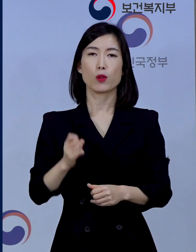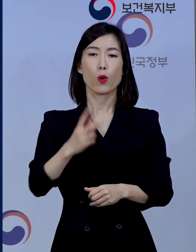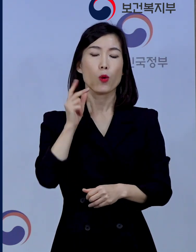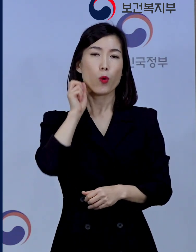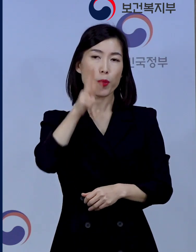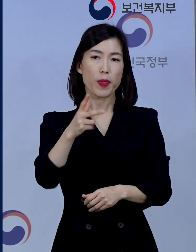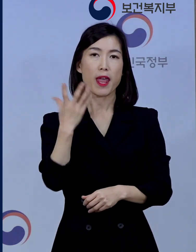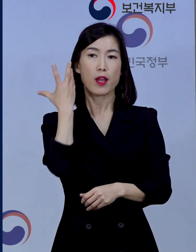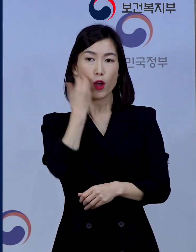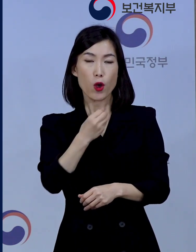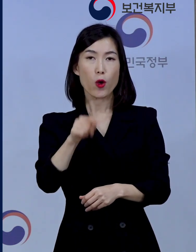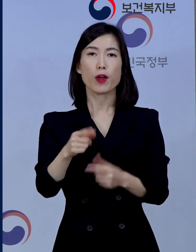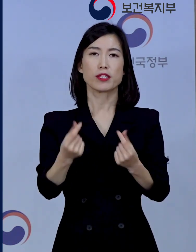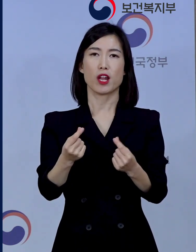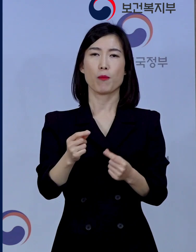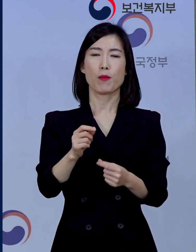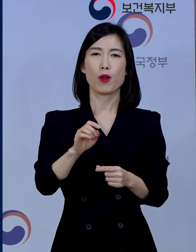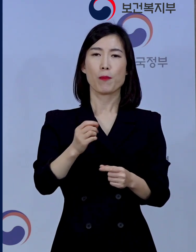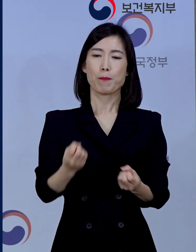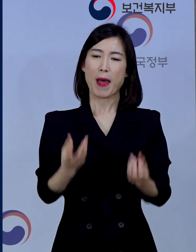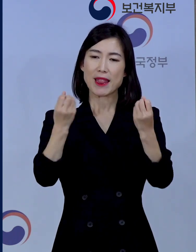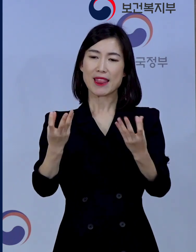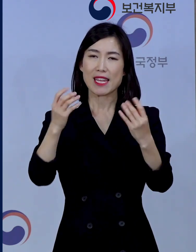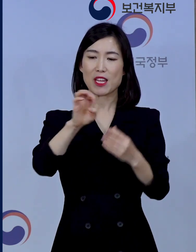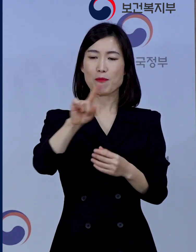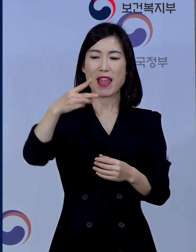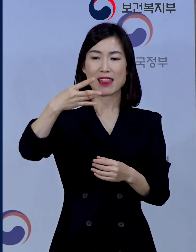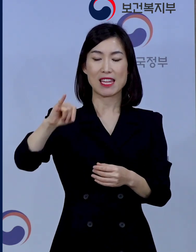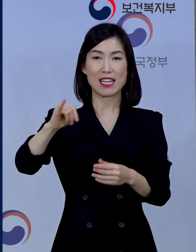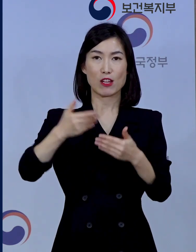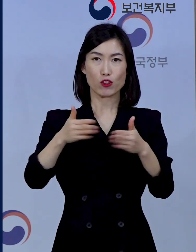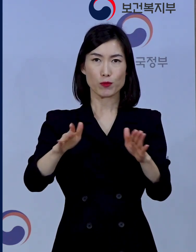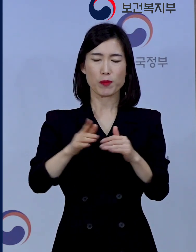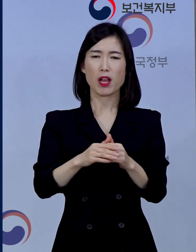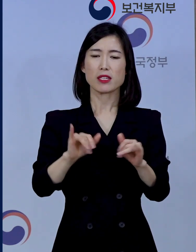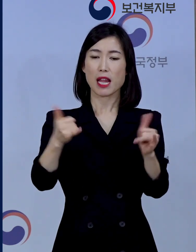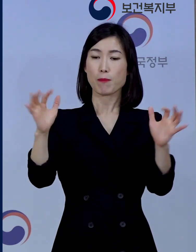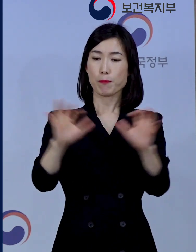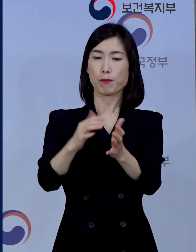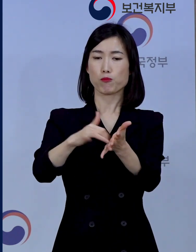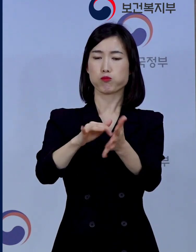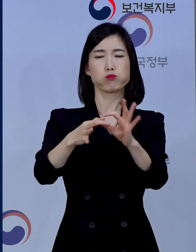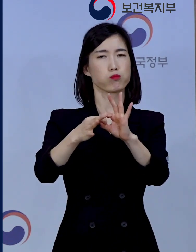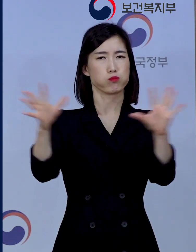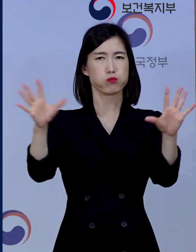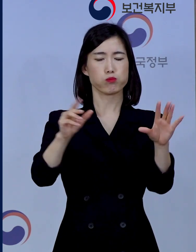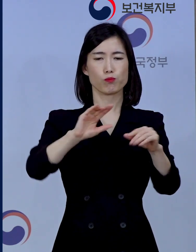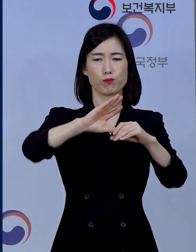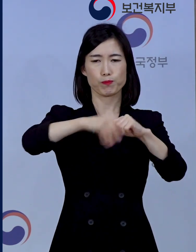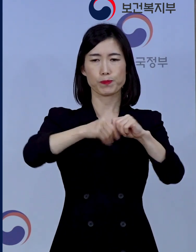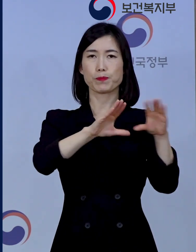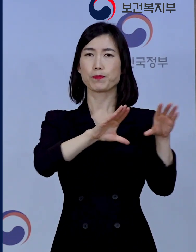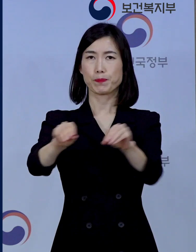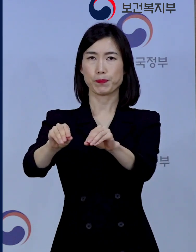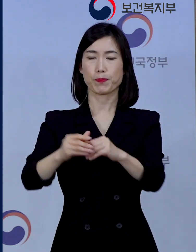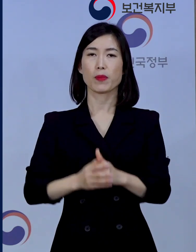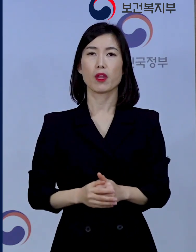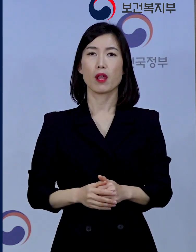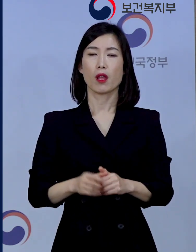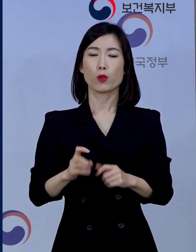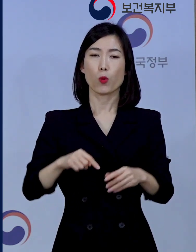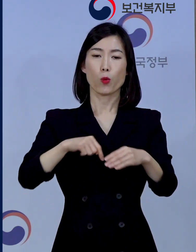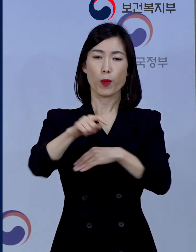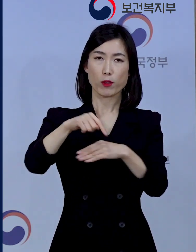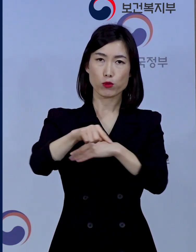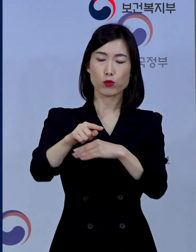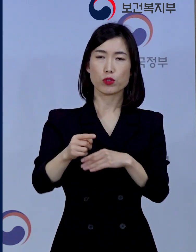파티룸 등 숙박시설에서 주관하는 파티나 행사는 규모와 관계없이 금지합니다. 외출과 이동 최소화를